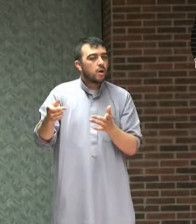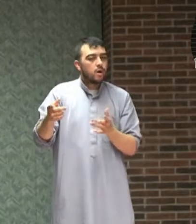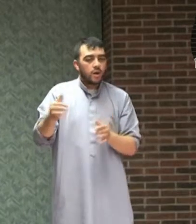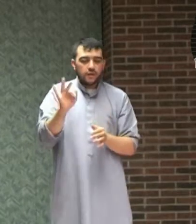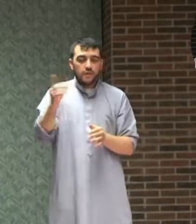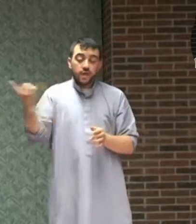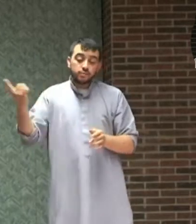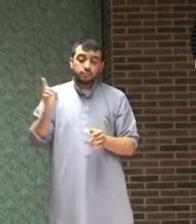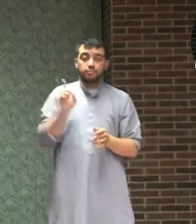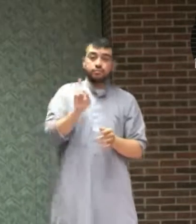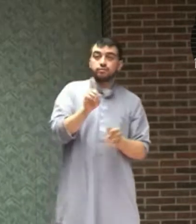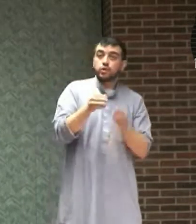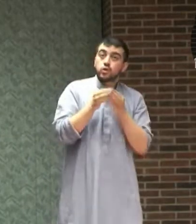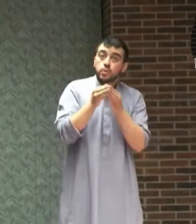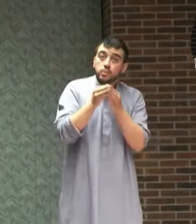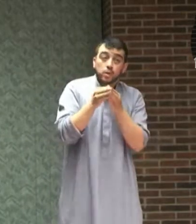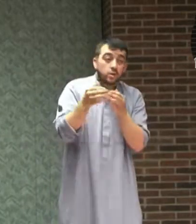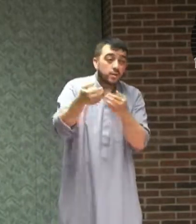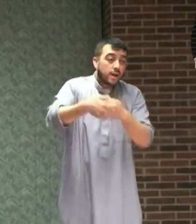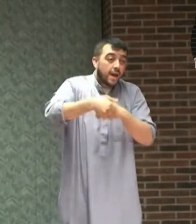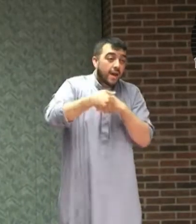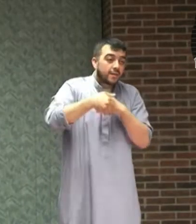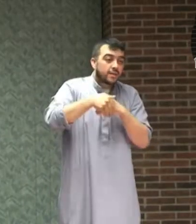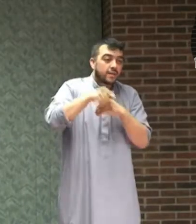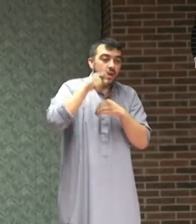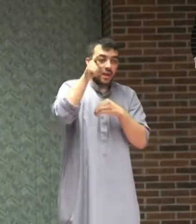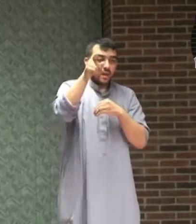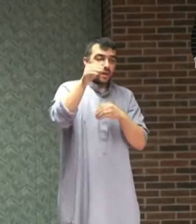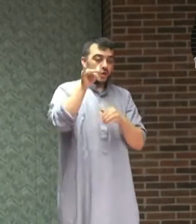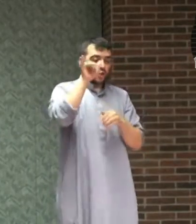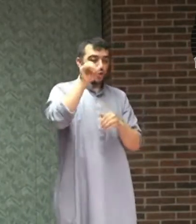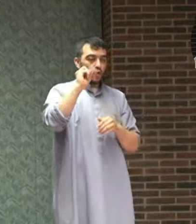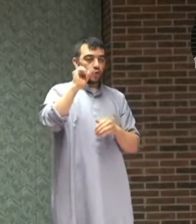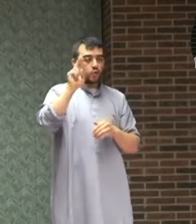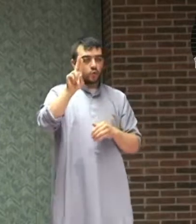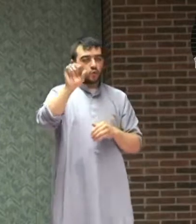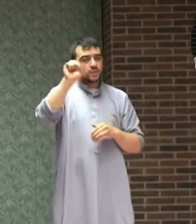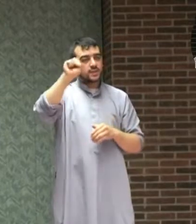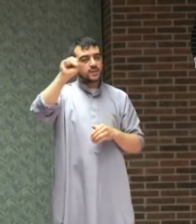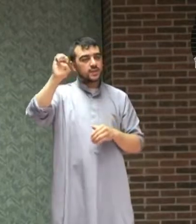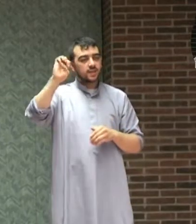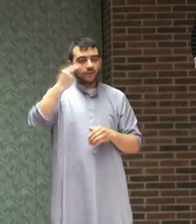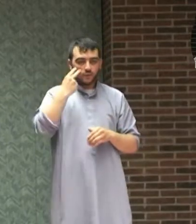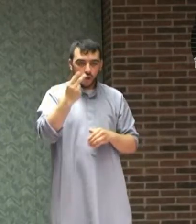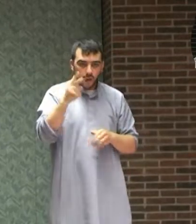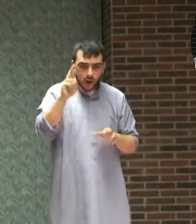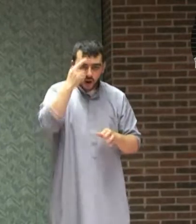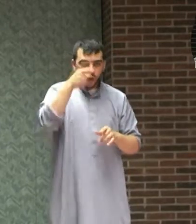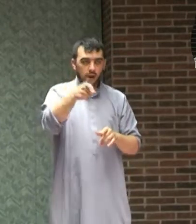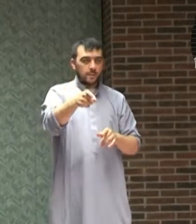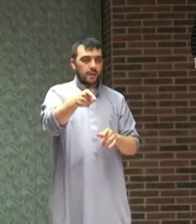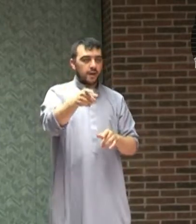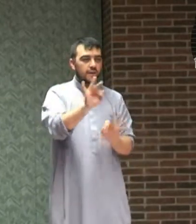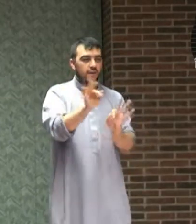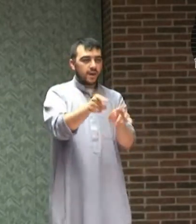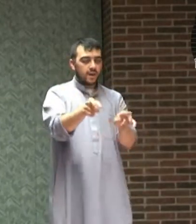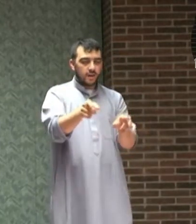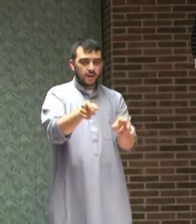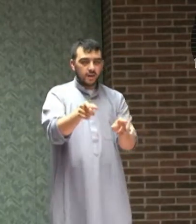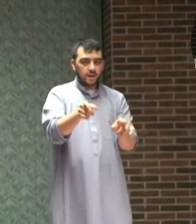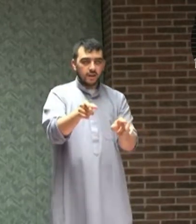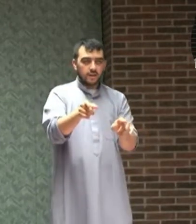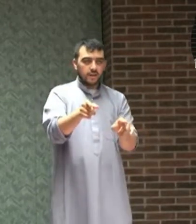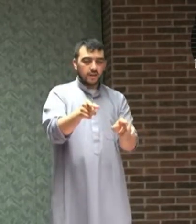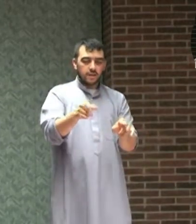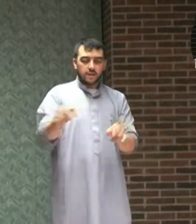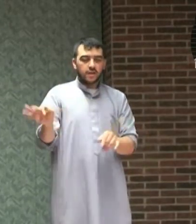lui pour lui demander de surcroît. De lui demander de leur donner des récoltes, et lorsque ceux-ci se rendent compte qu'il s'agit